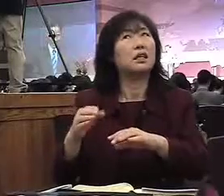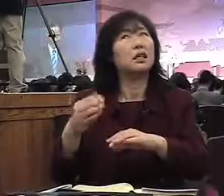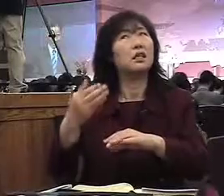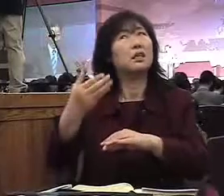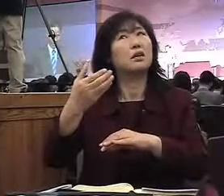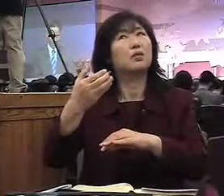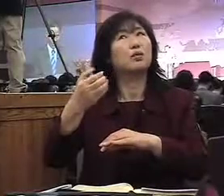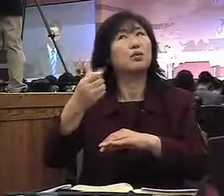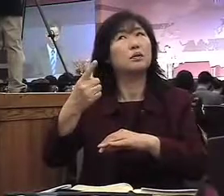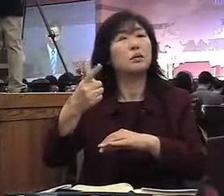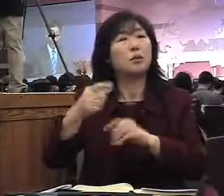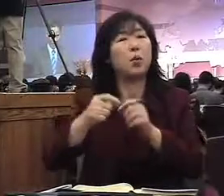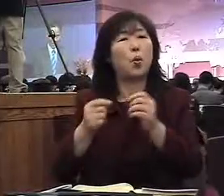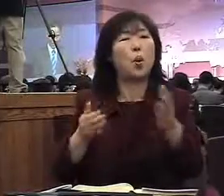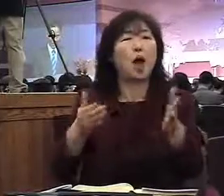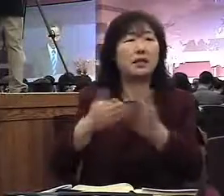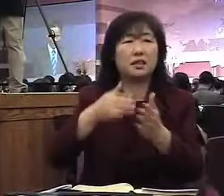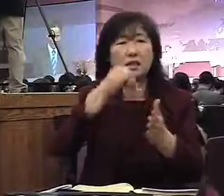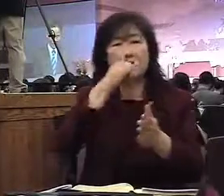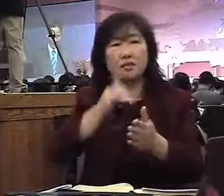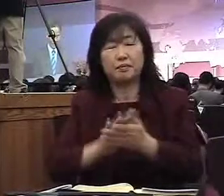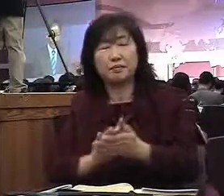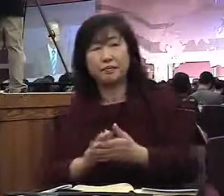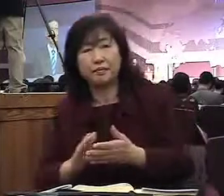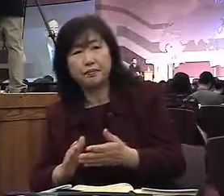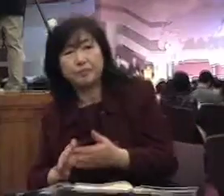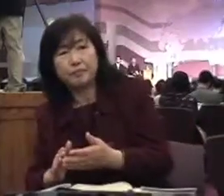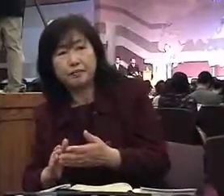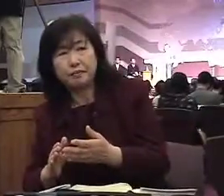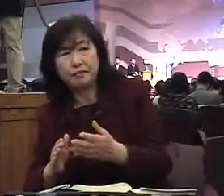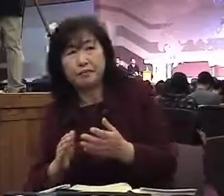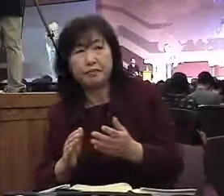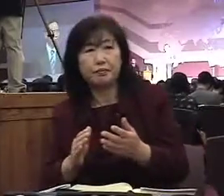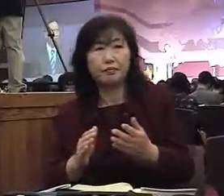말씀 기도드립니다.